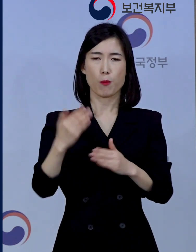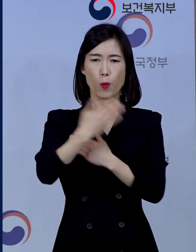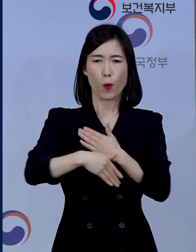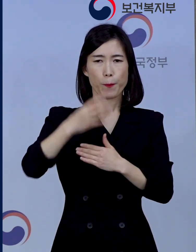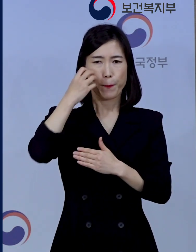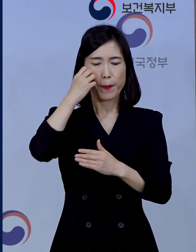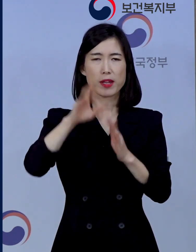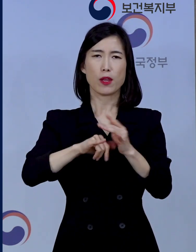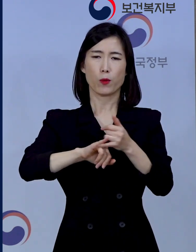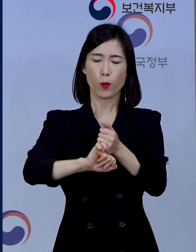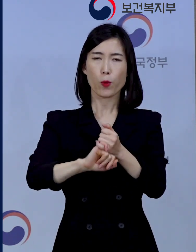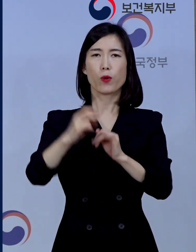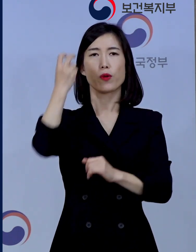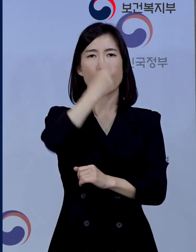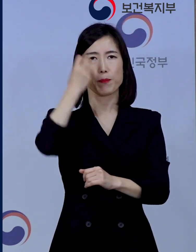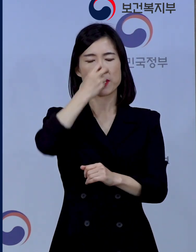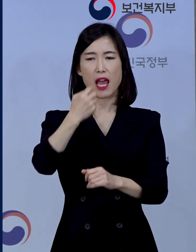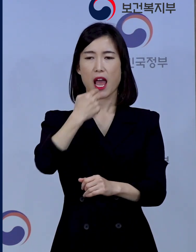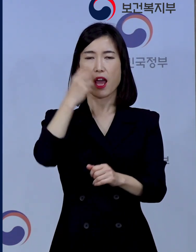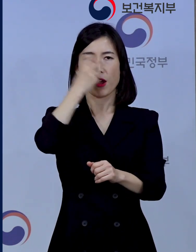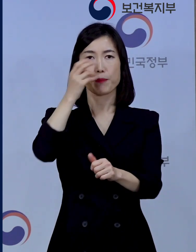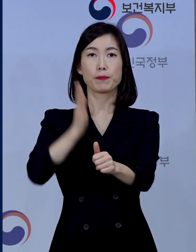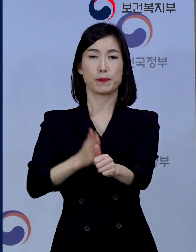있으시면 꼭 검사를 받아 주십시오.